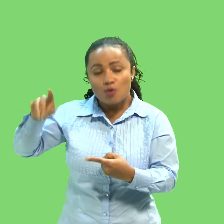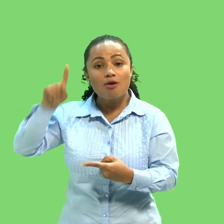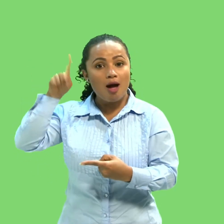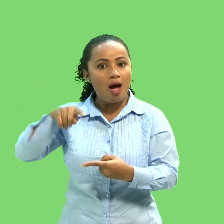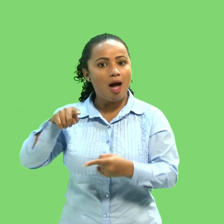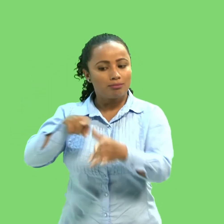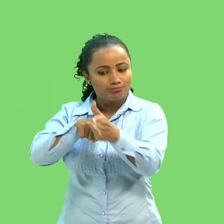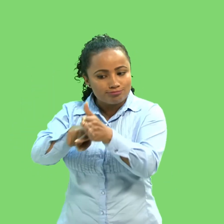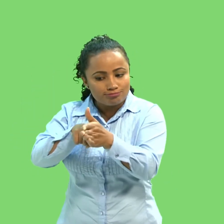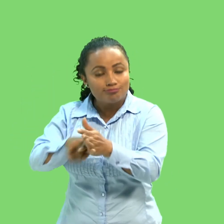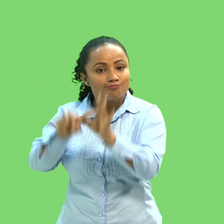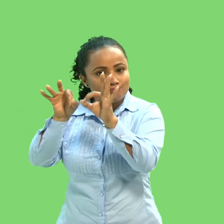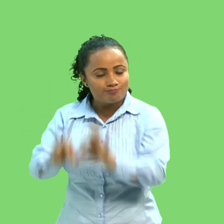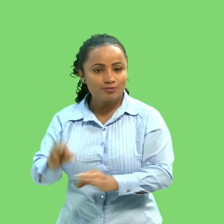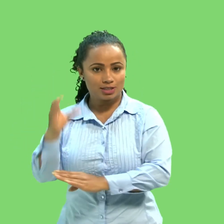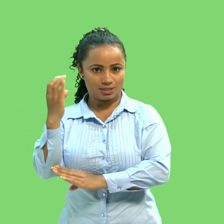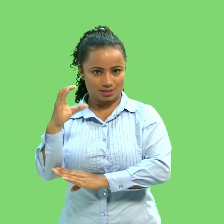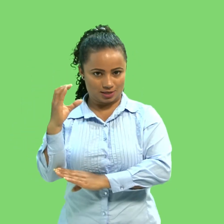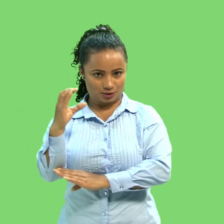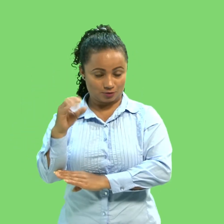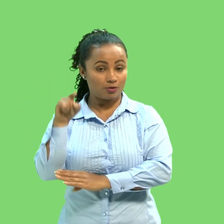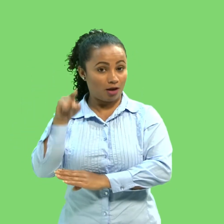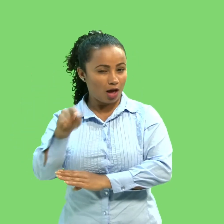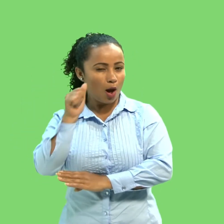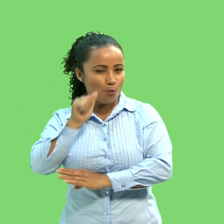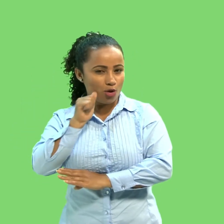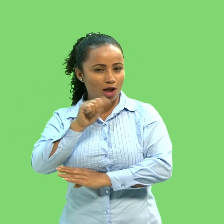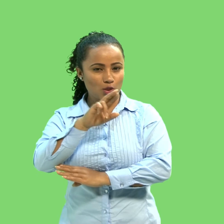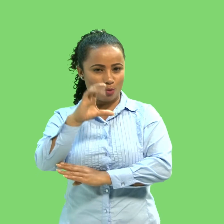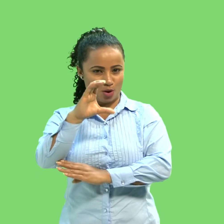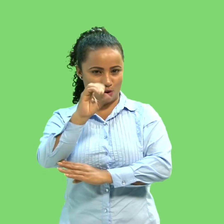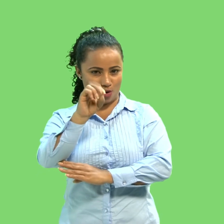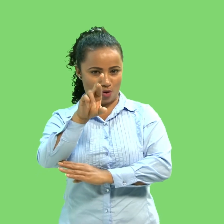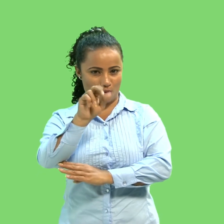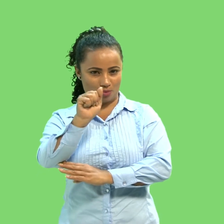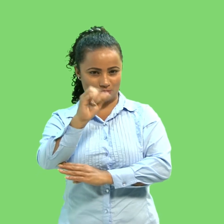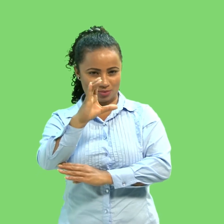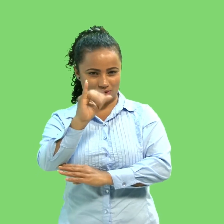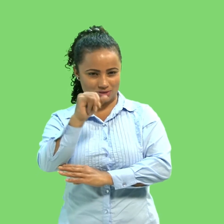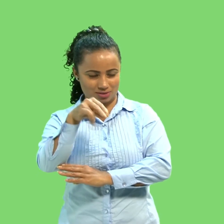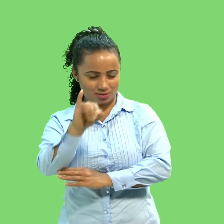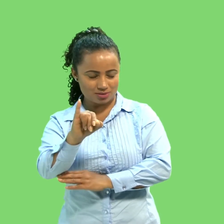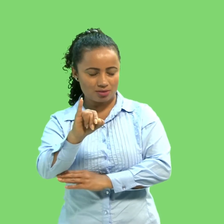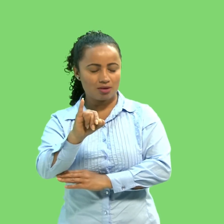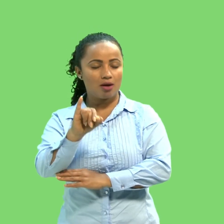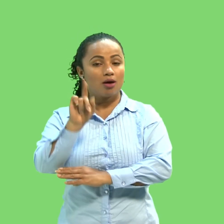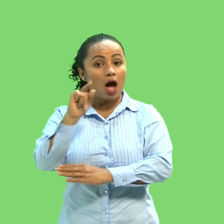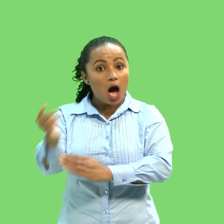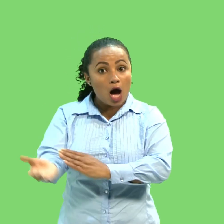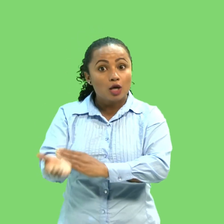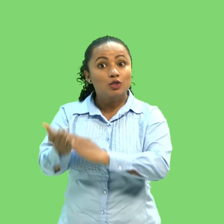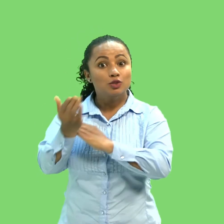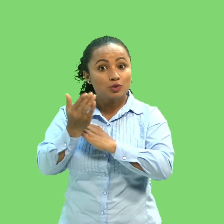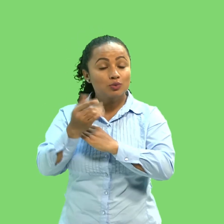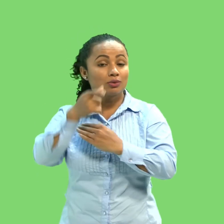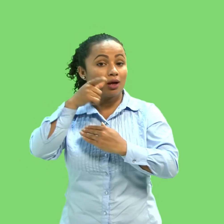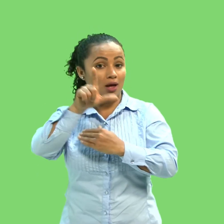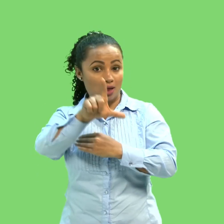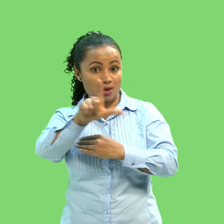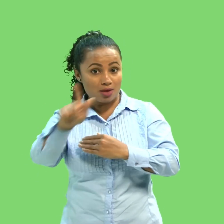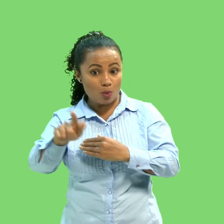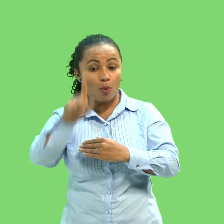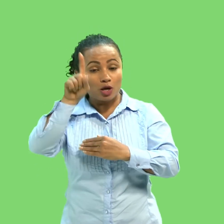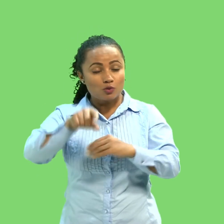a autora, tal posicionamento advém de uma concepção de linguagem como sistema, fixo